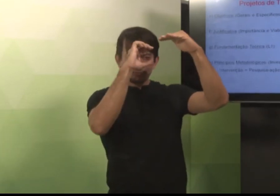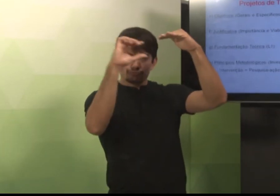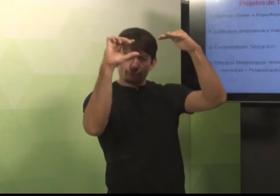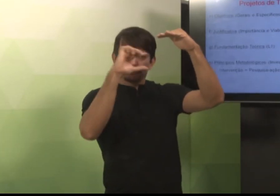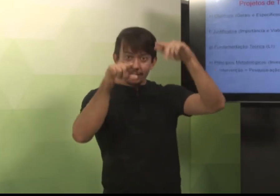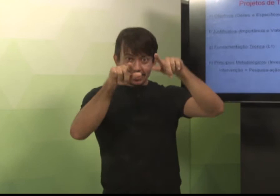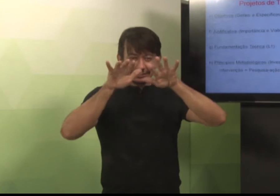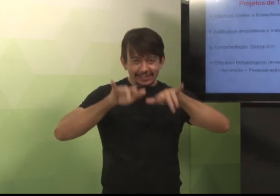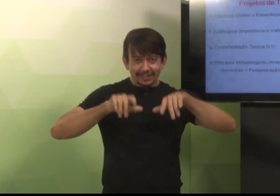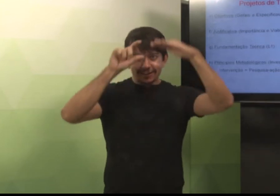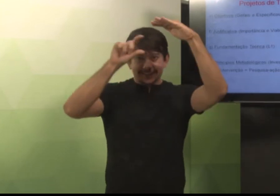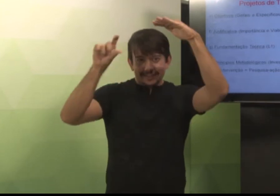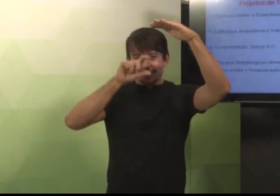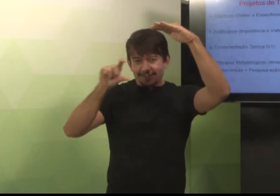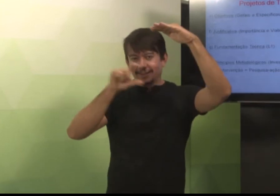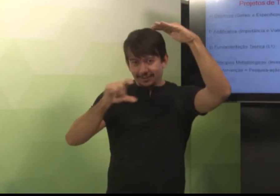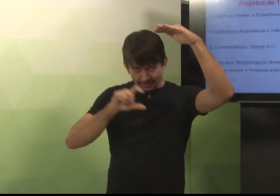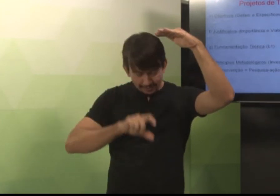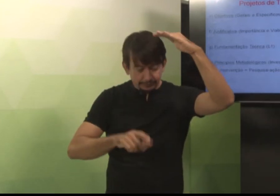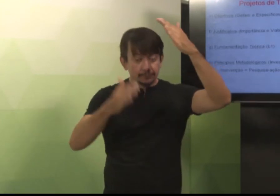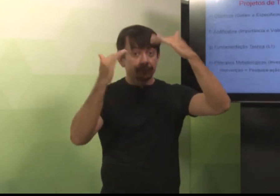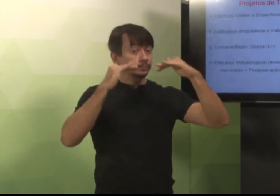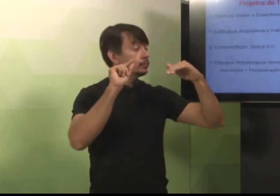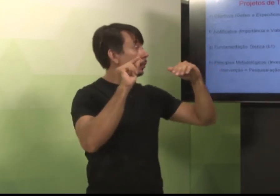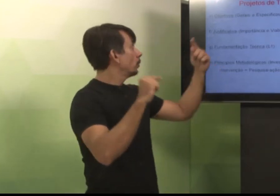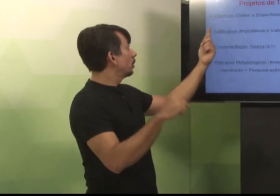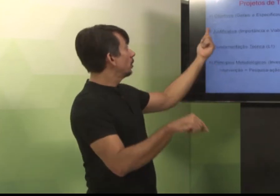Aqui nós temos alguns campos que vocês preencherão.